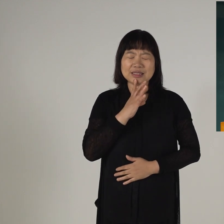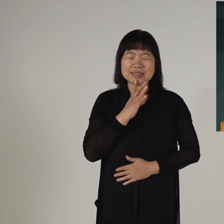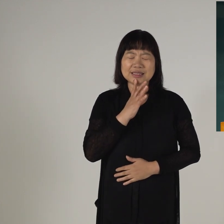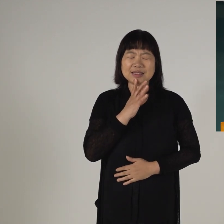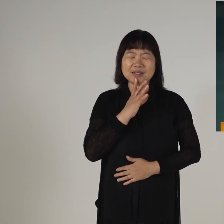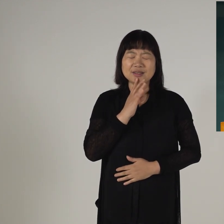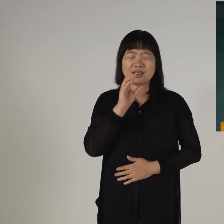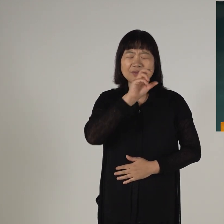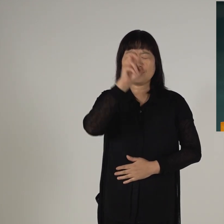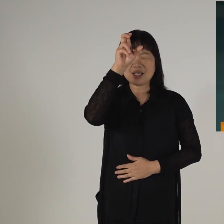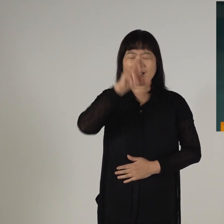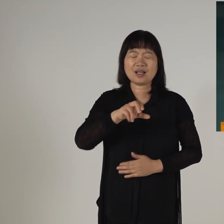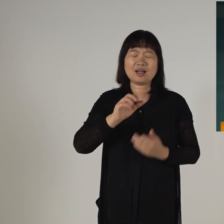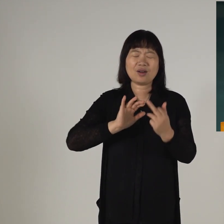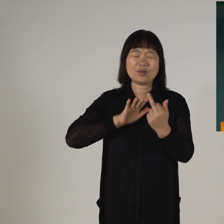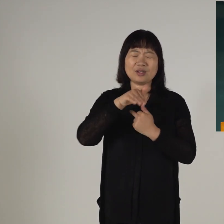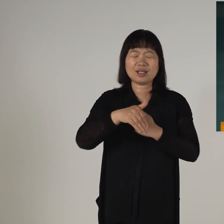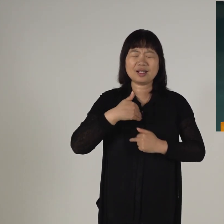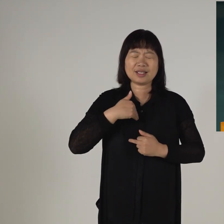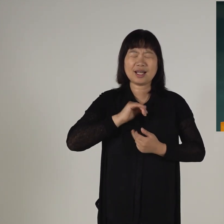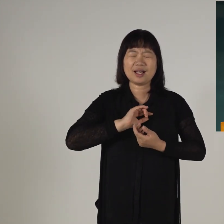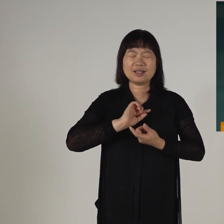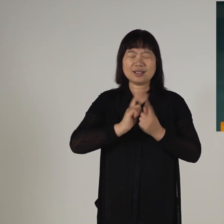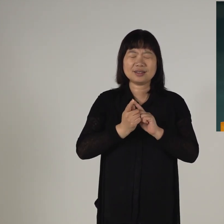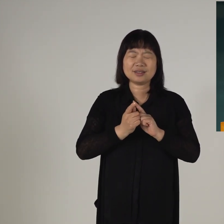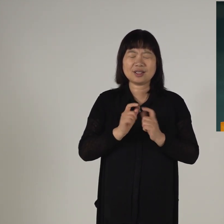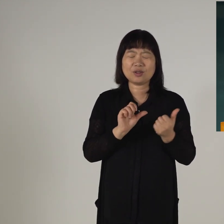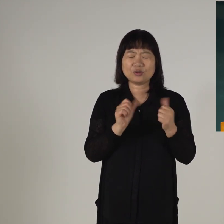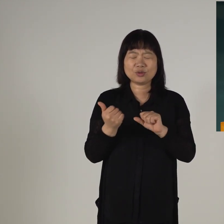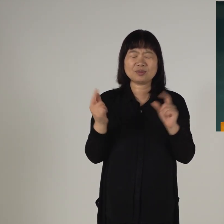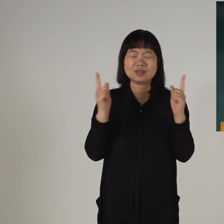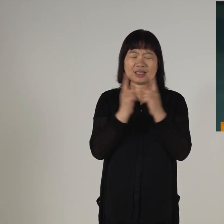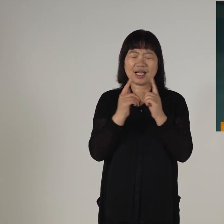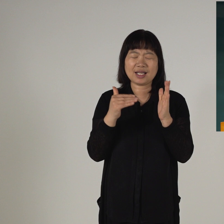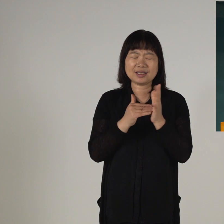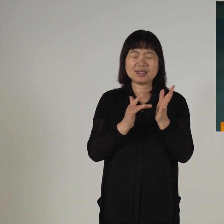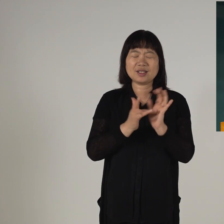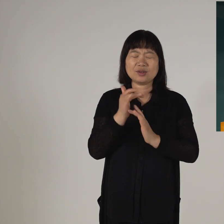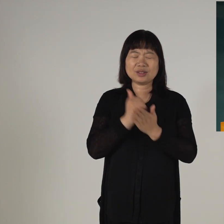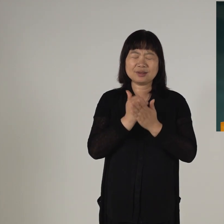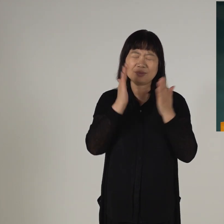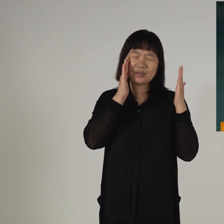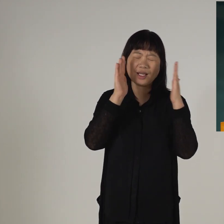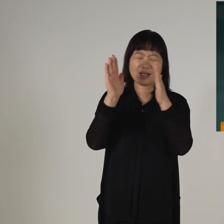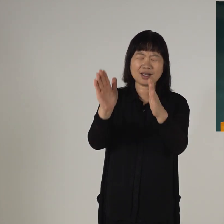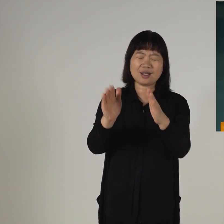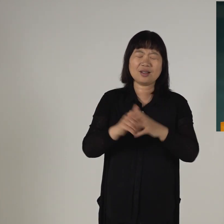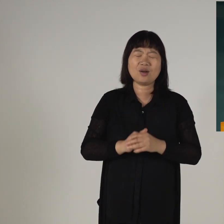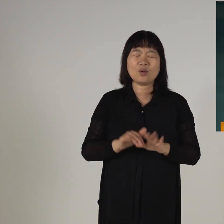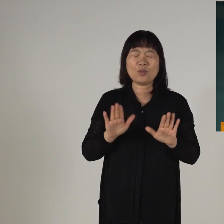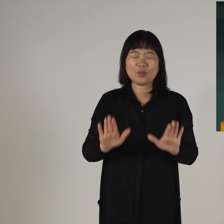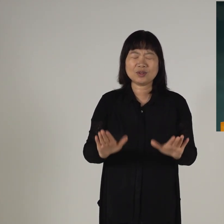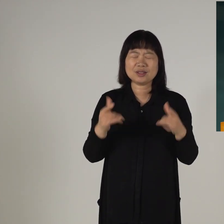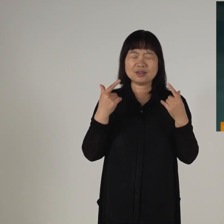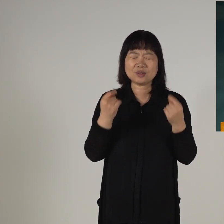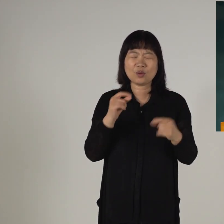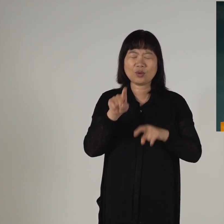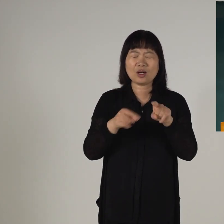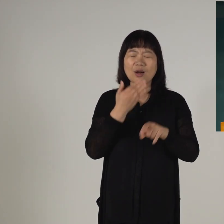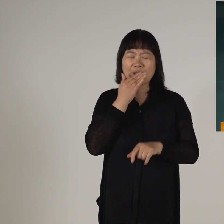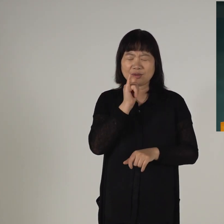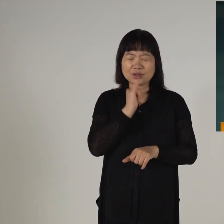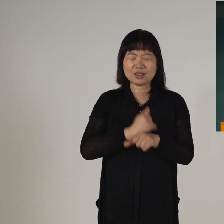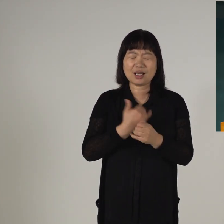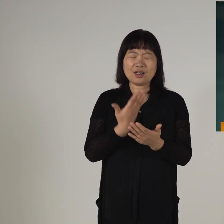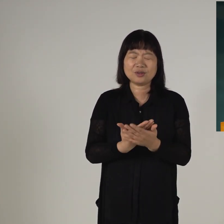골고다 언덕에 나를 대신해 죽으신 예수님을 향하여 오늘도 걸어가게